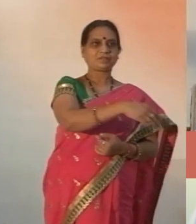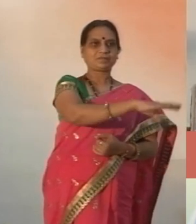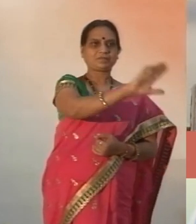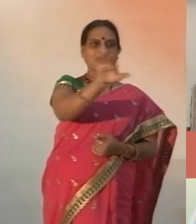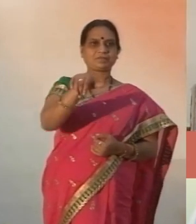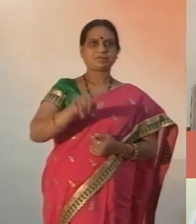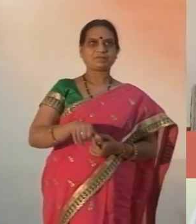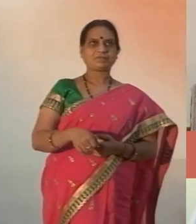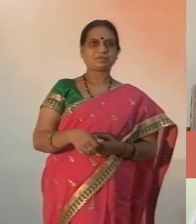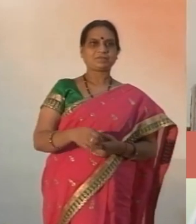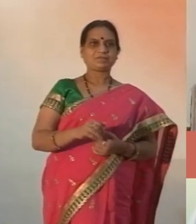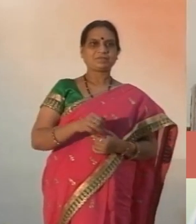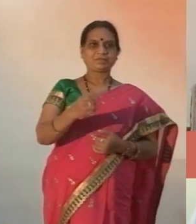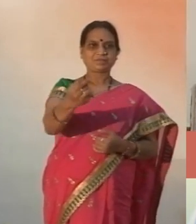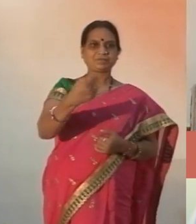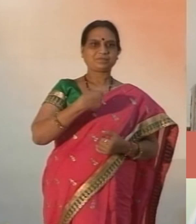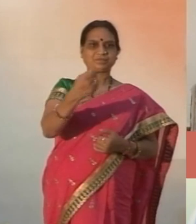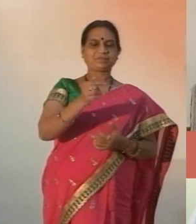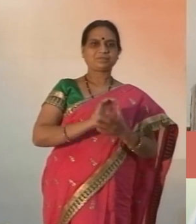अपनी दोस्ती का हाथ